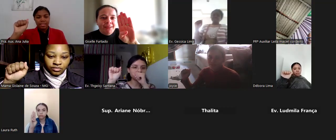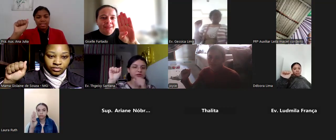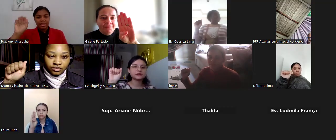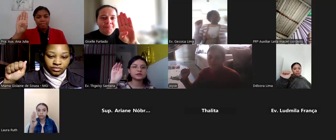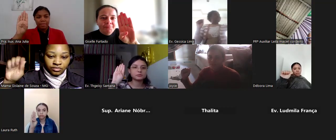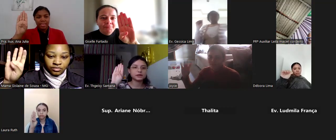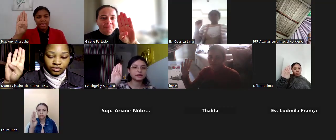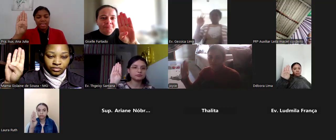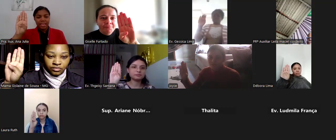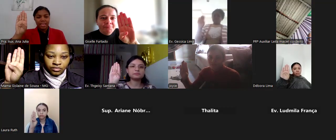B,